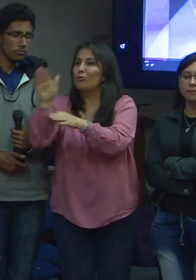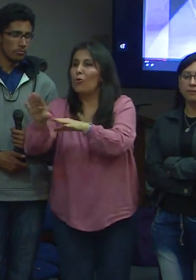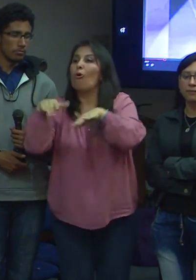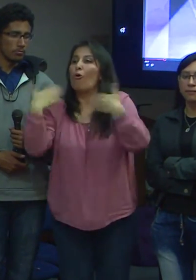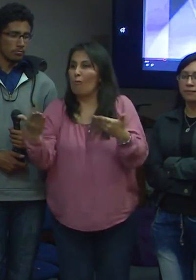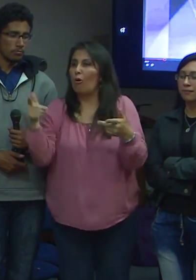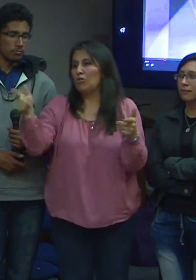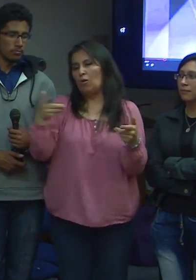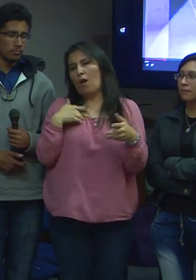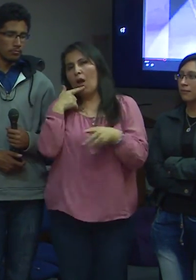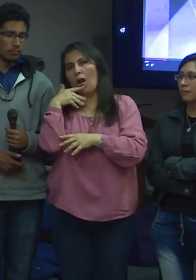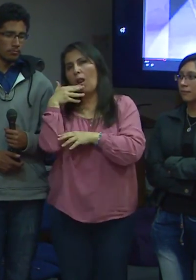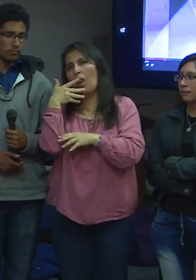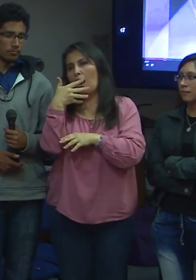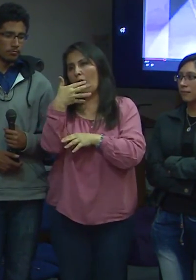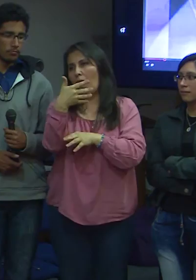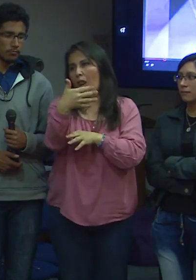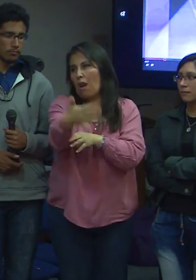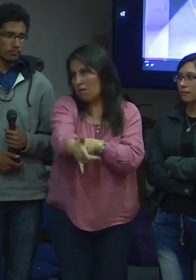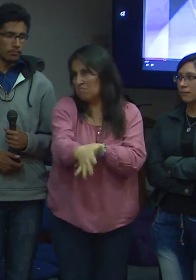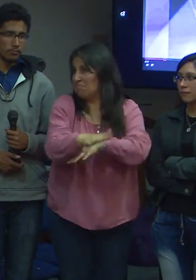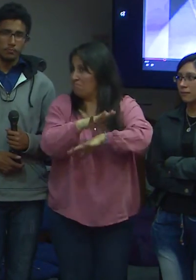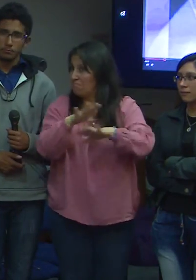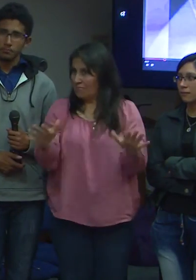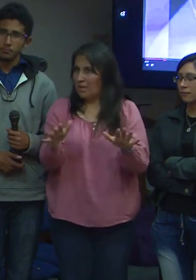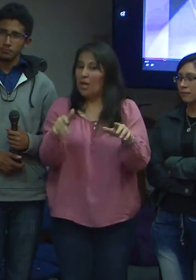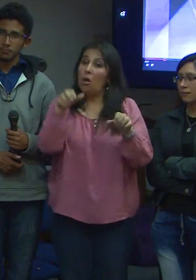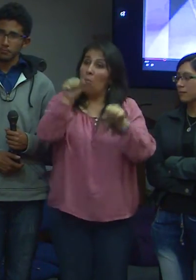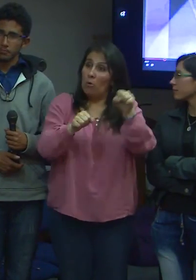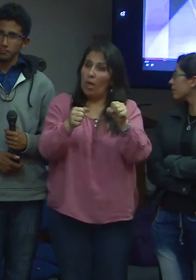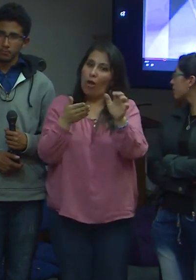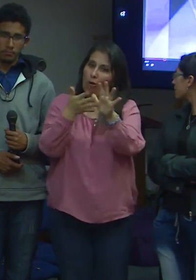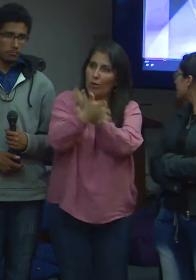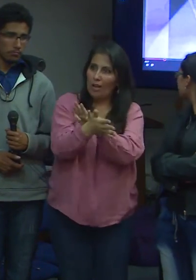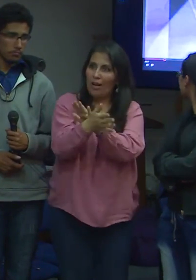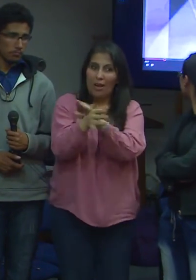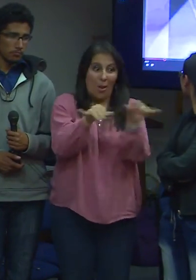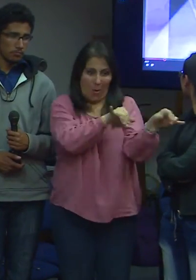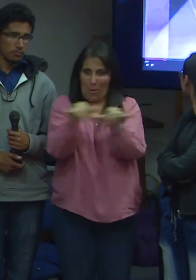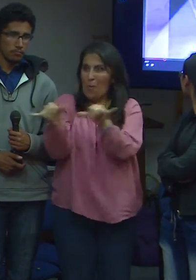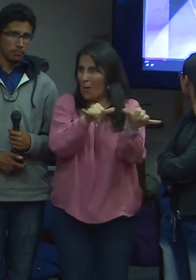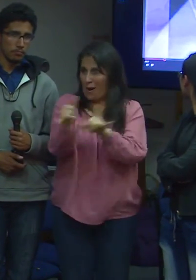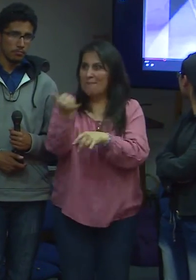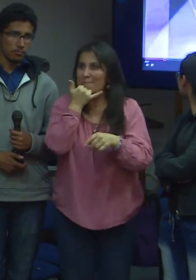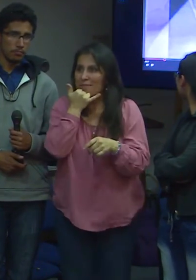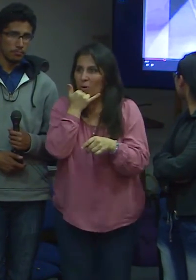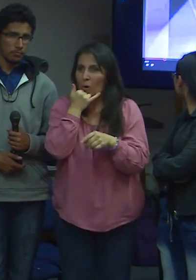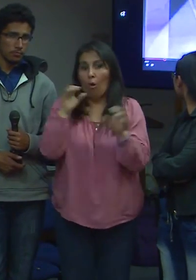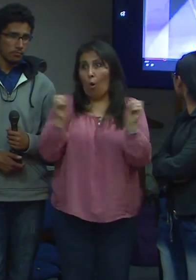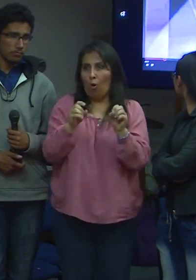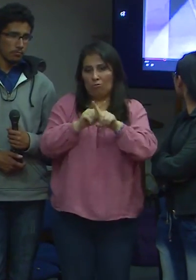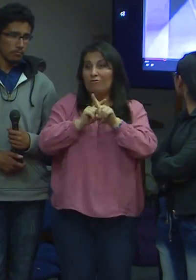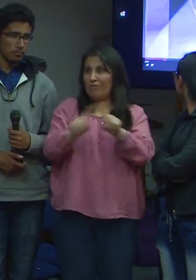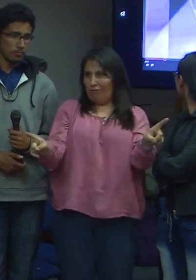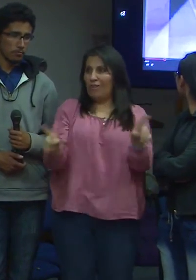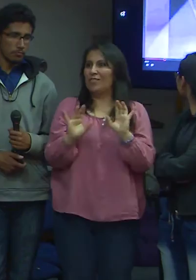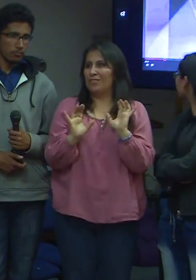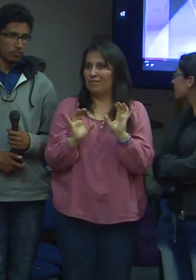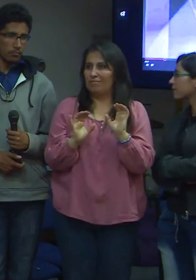Entonces, voy a hablar de las similitudes y de las diferencias que tenemos en ambos países sobre los procesos de